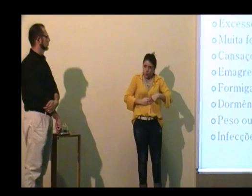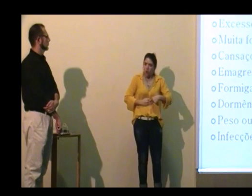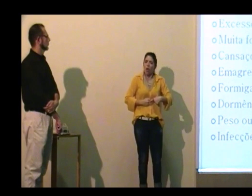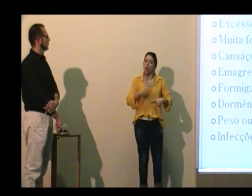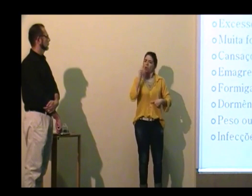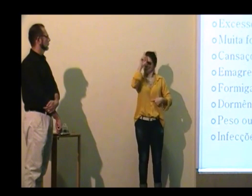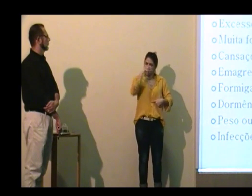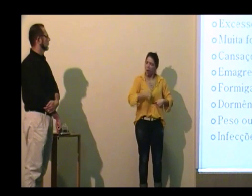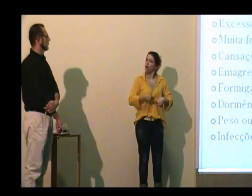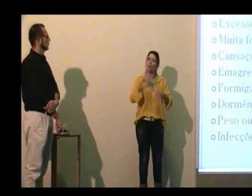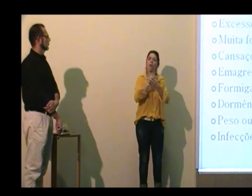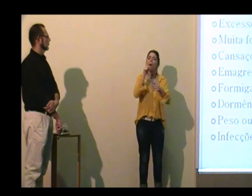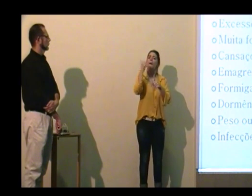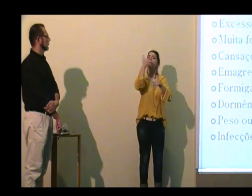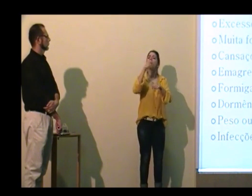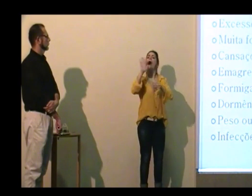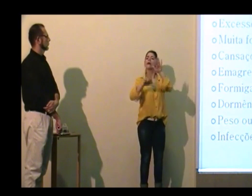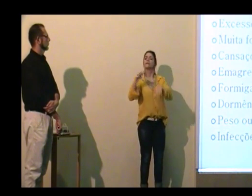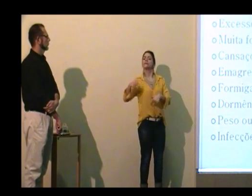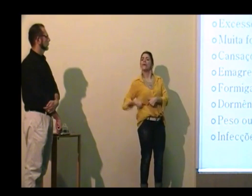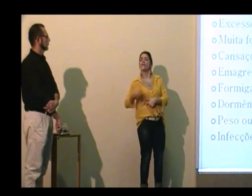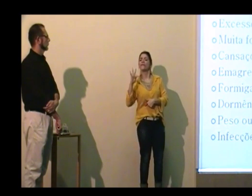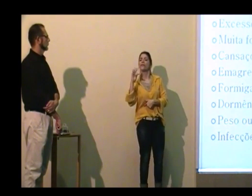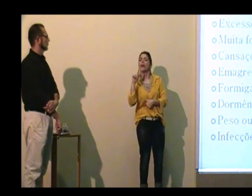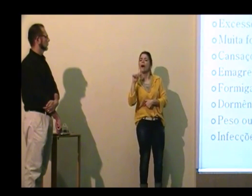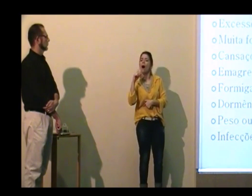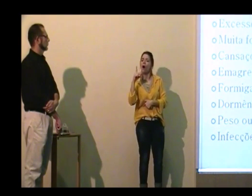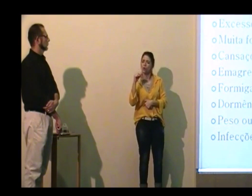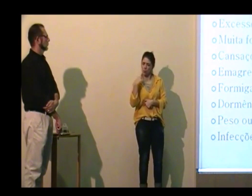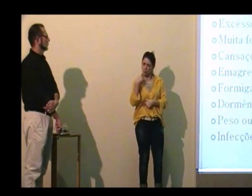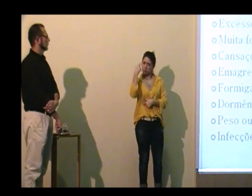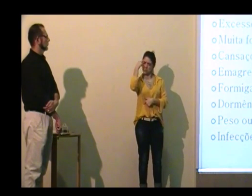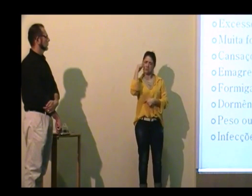O pâncreas, esse responsável pela insulina,